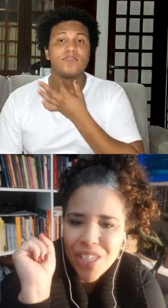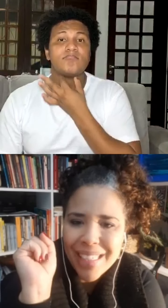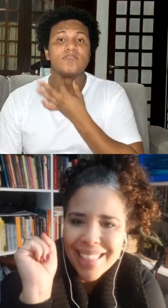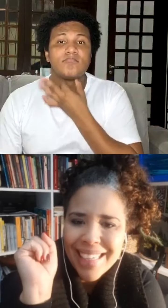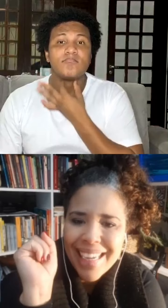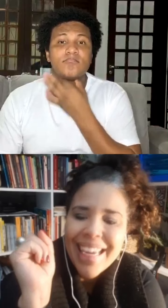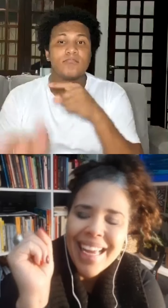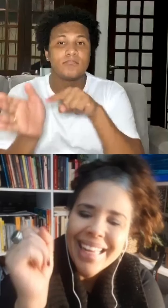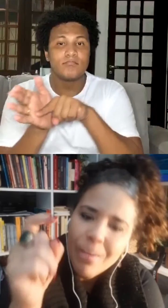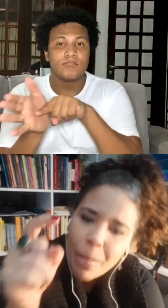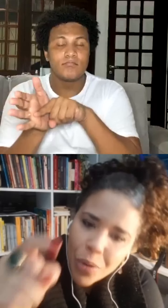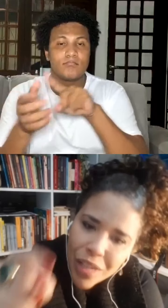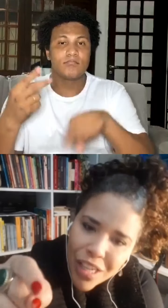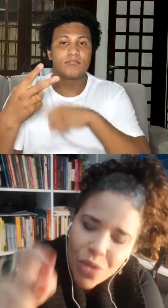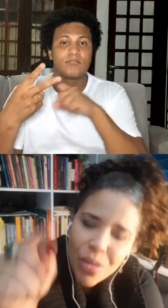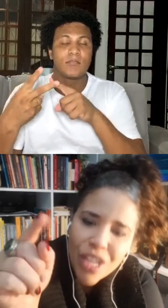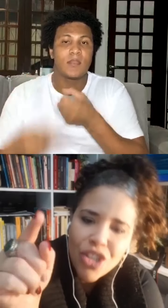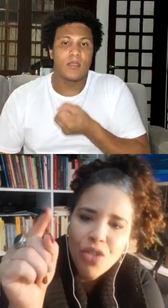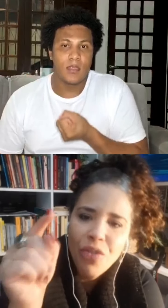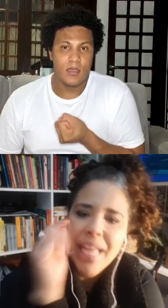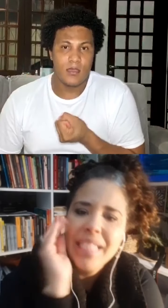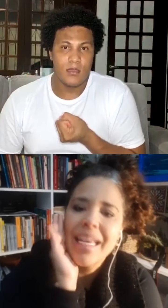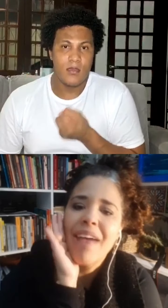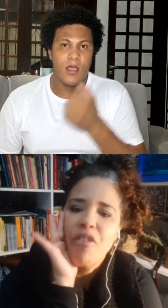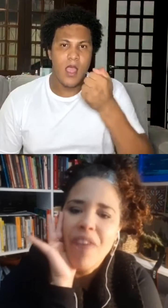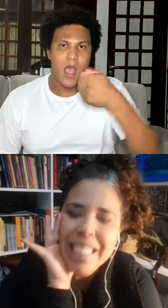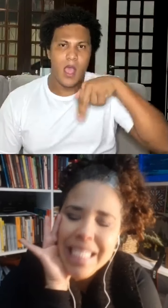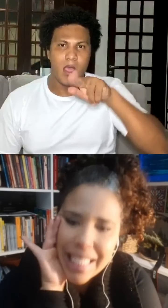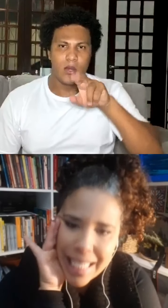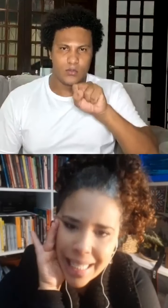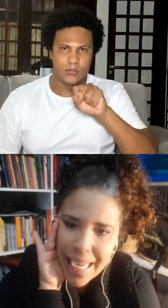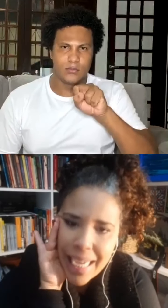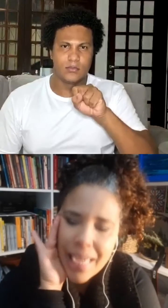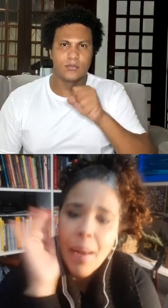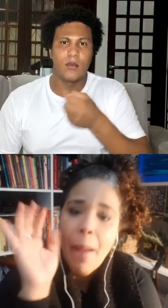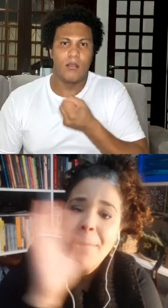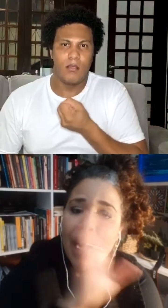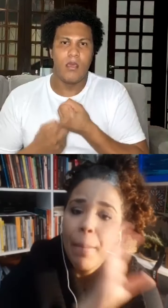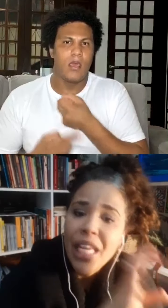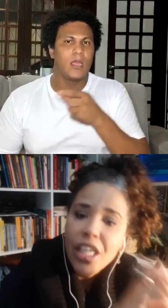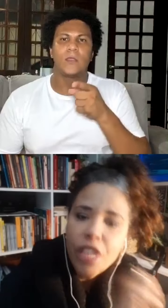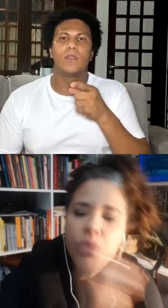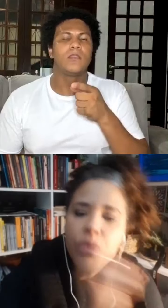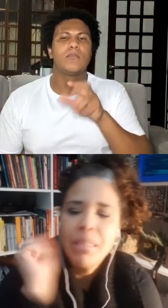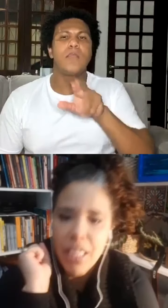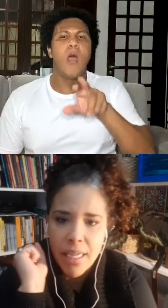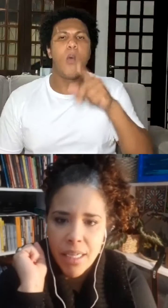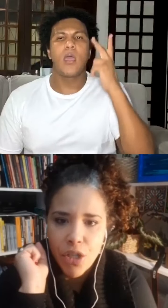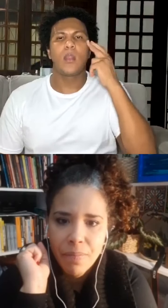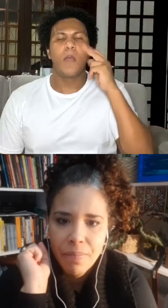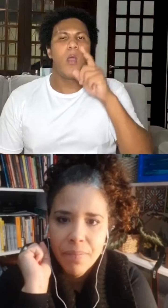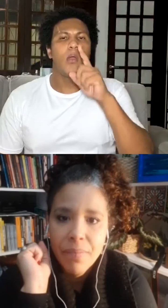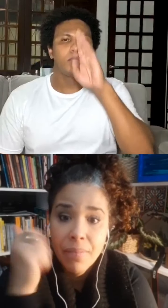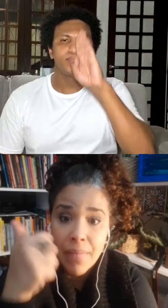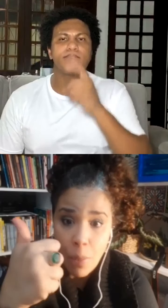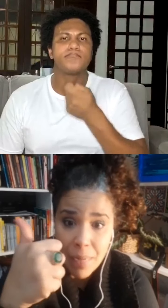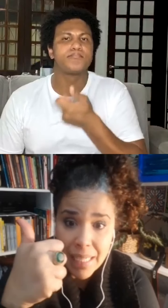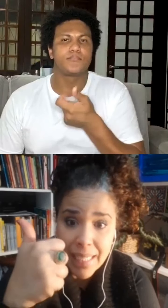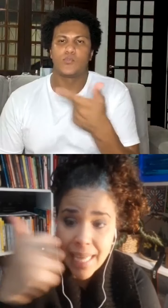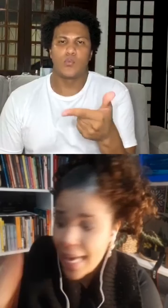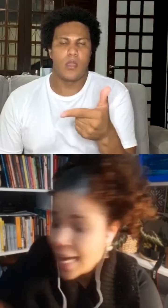rotina. Então é por isso que a gente oferece a vacina para meninos e meninas. Deu